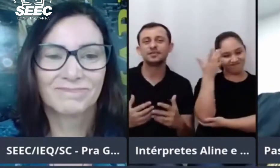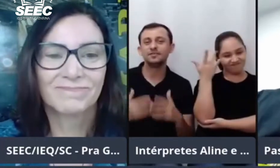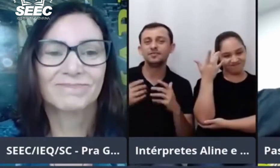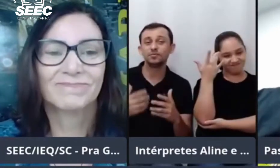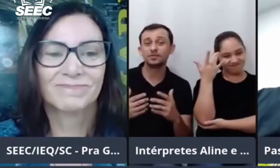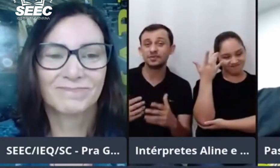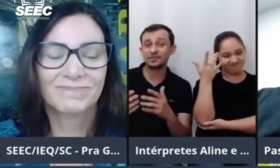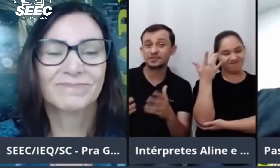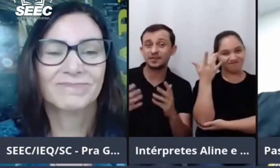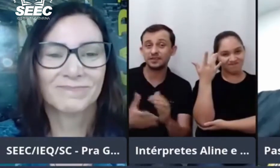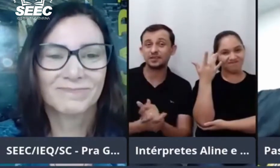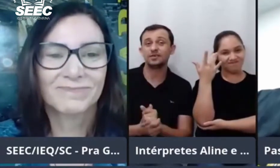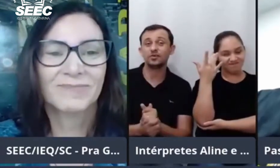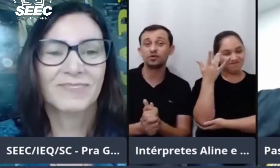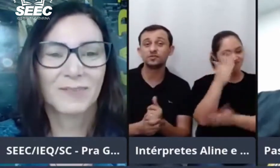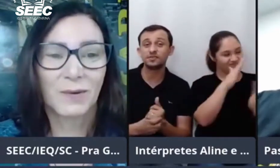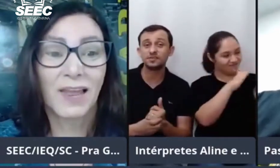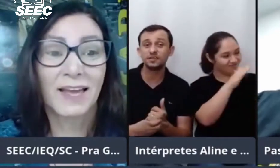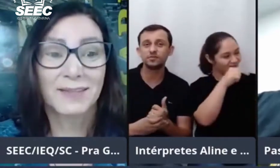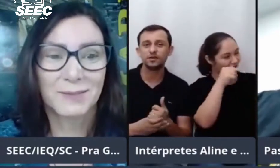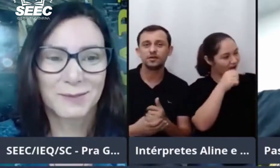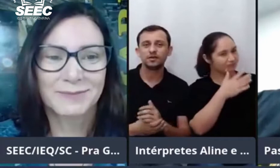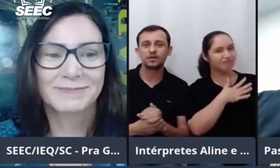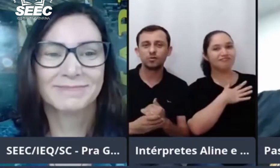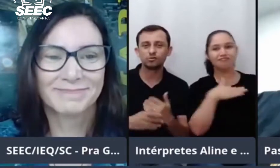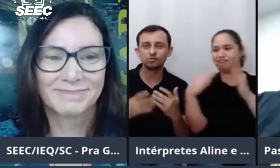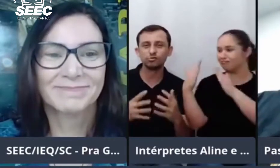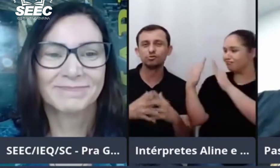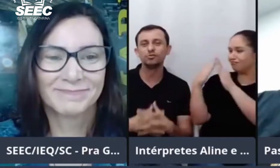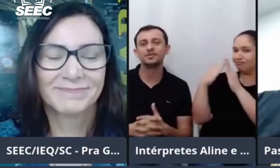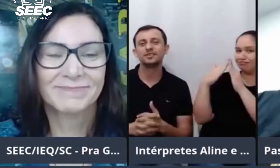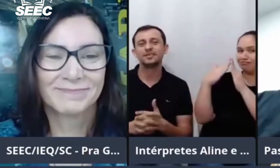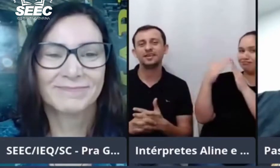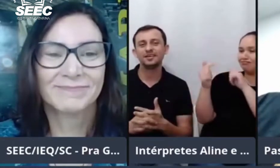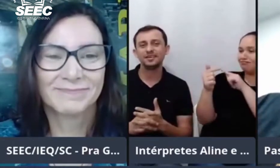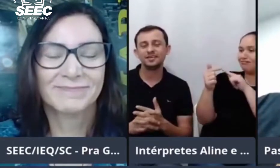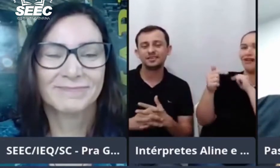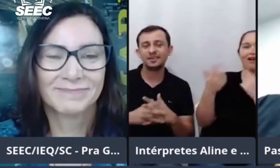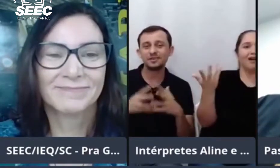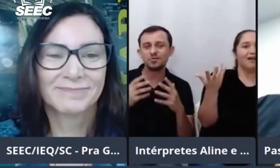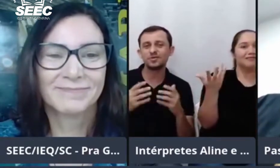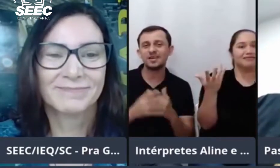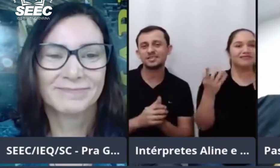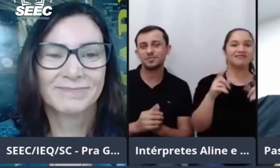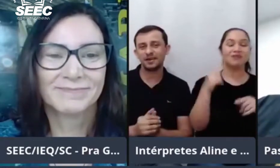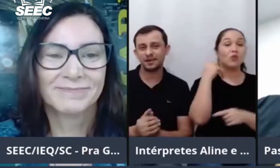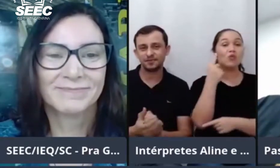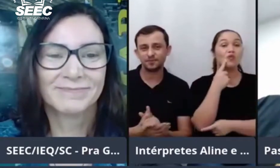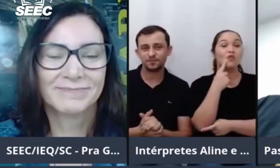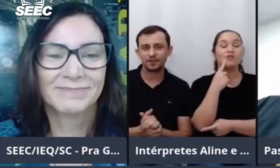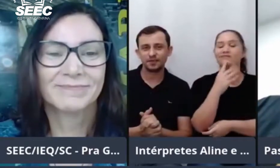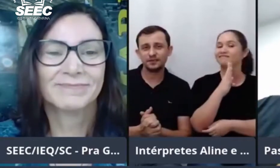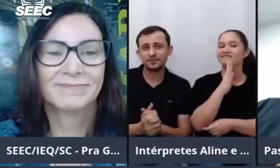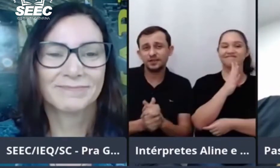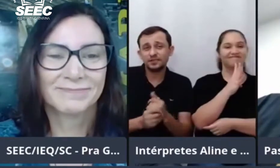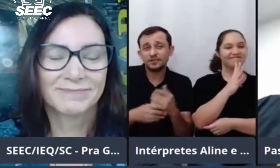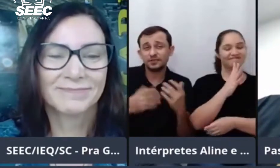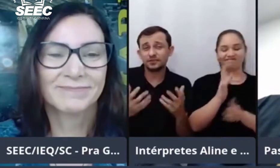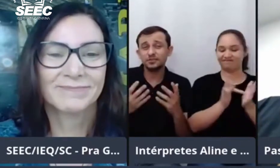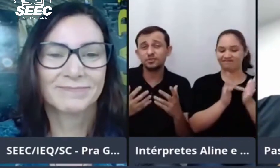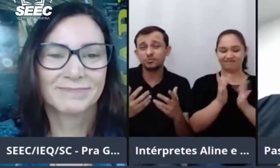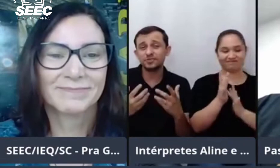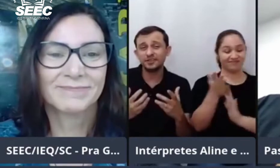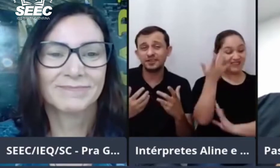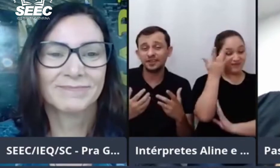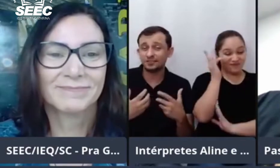conterrâneo, que vive muitas vezes ali, é nosso vizinho, que é o surdo, né? Que ele não conhece a palavra.